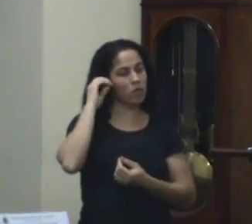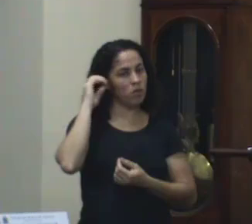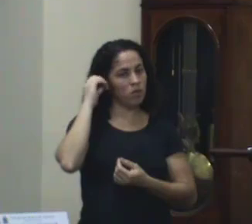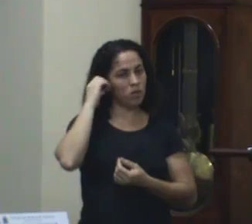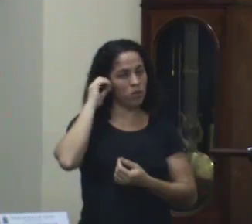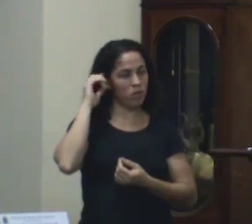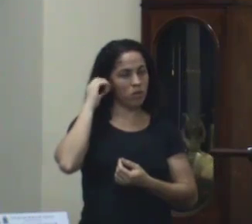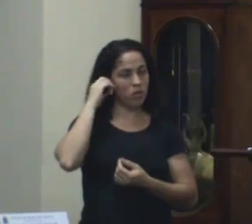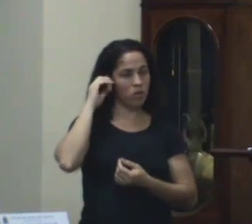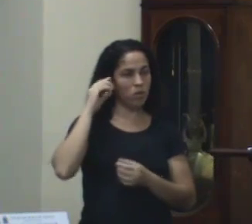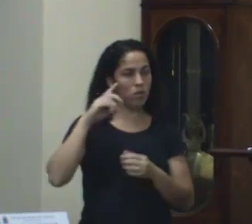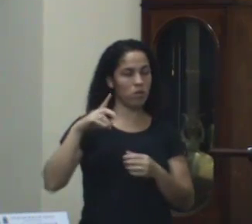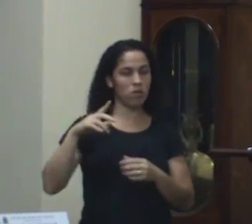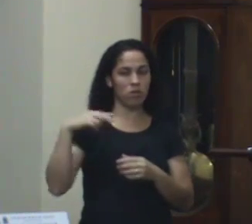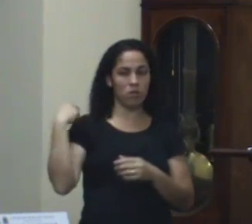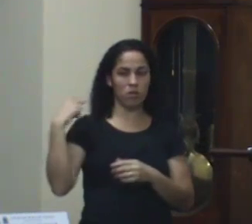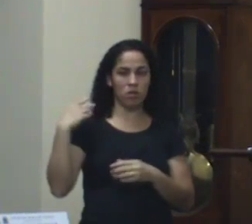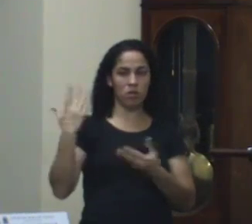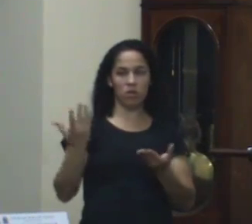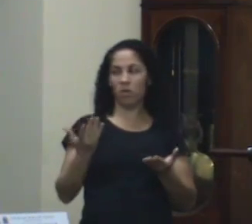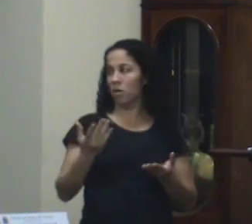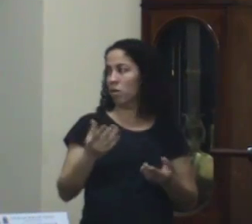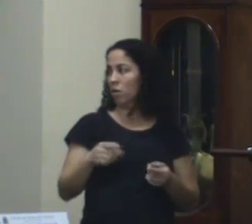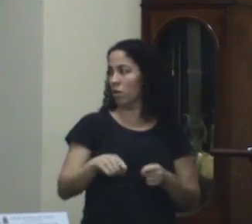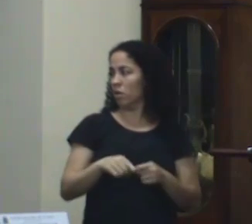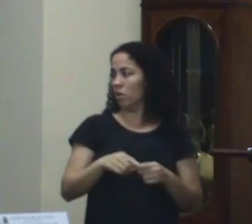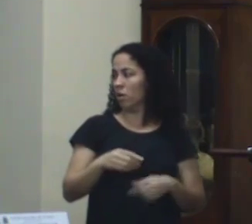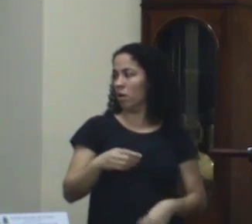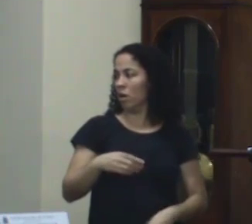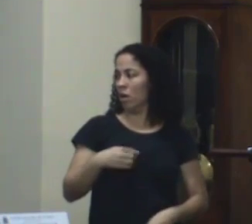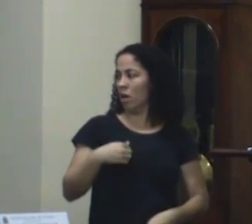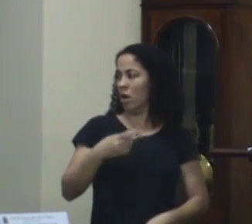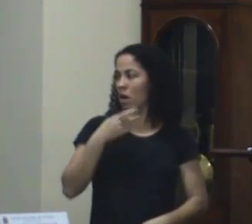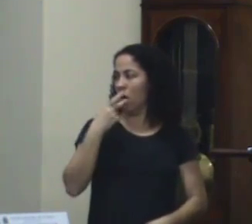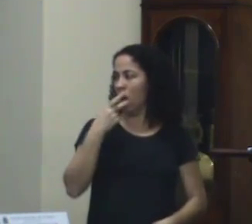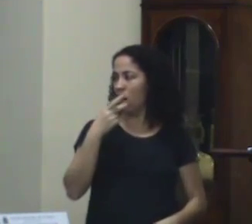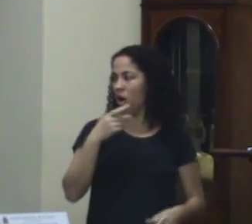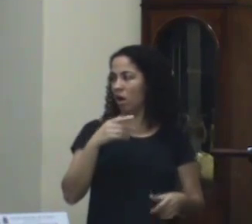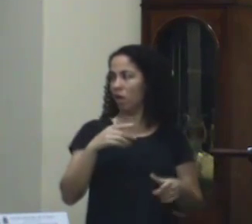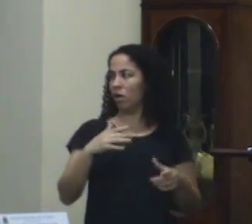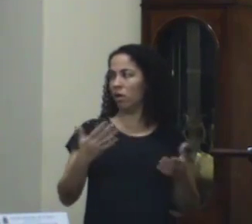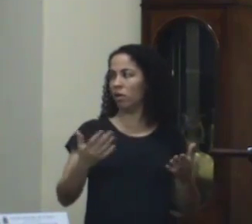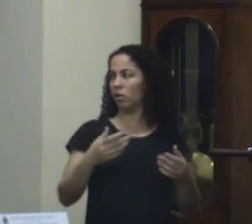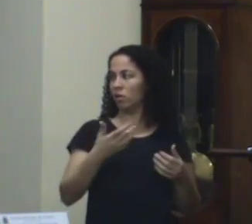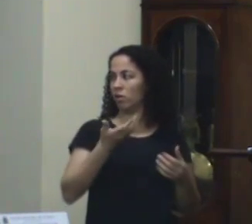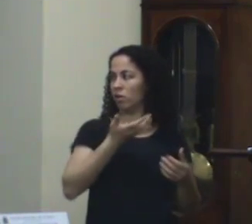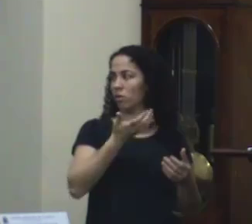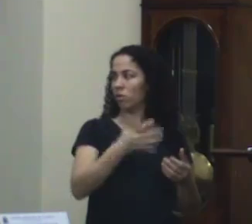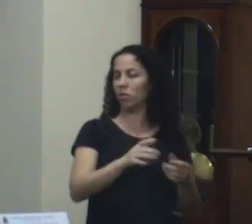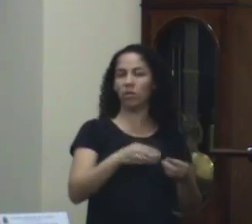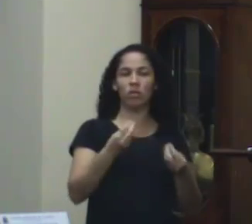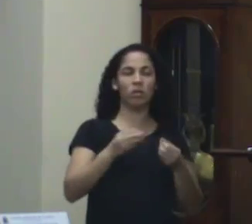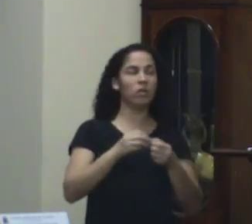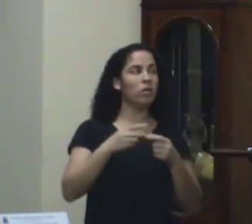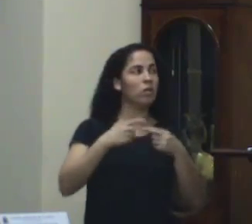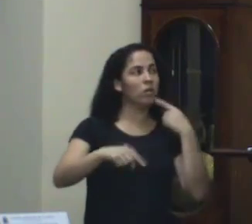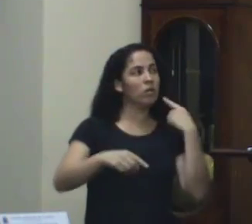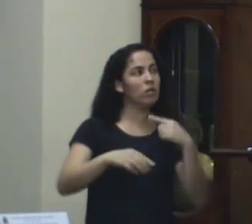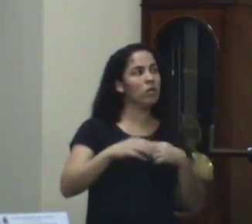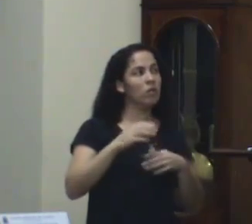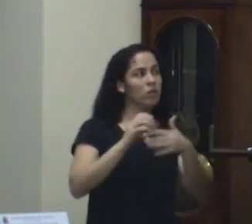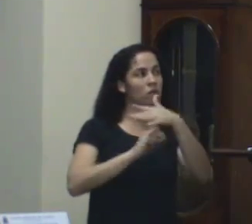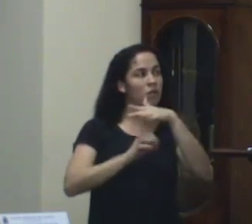né, legislativo, eu acho que eu tenho que aqui colocar uma total repúdio à SEDAI, sou contra a SEDAI,